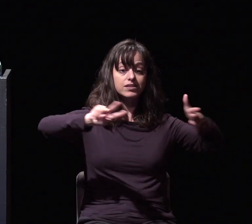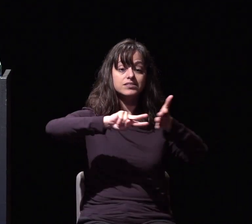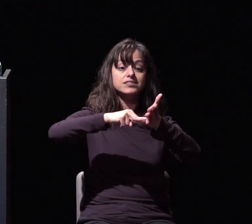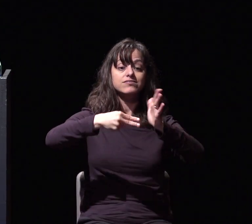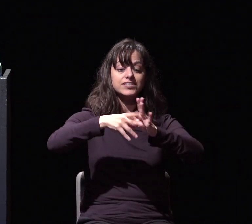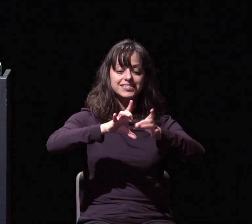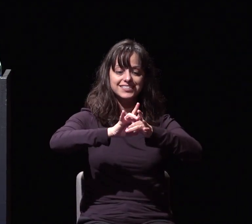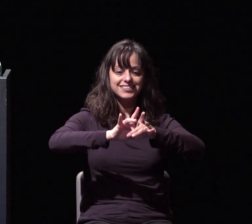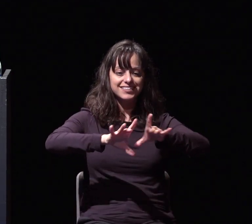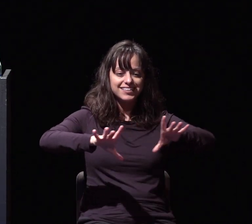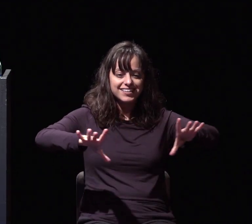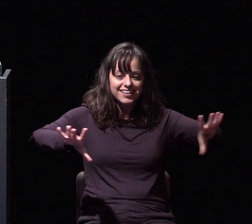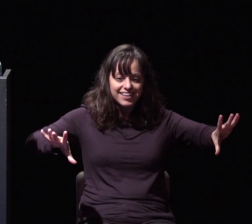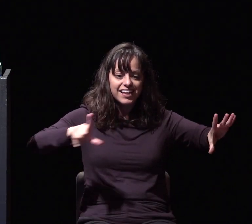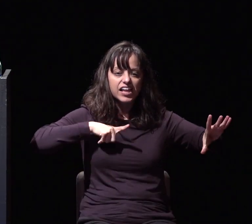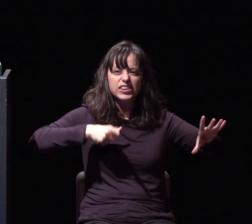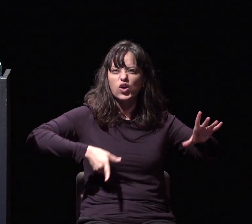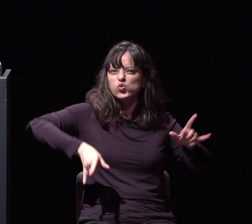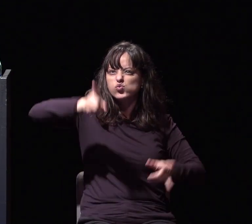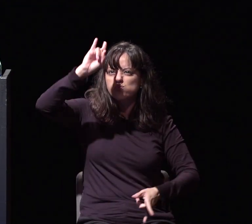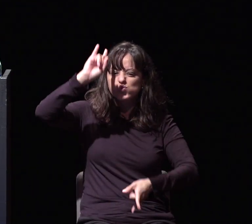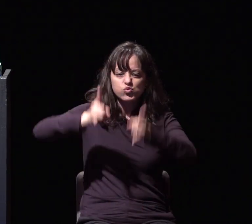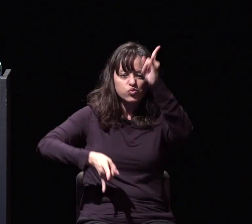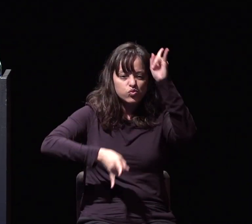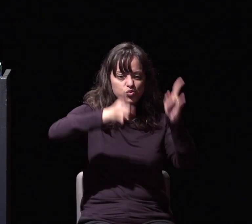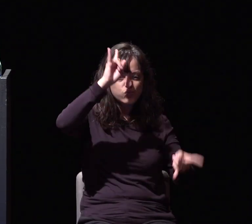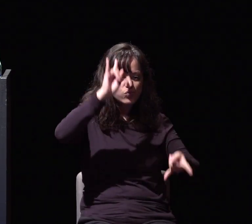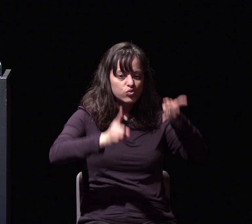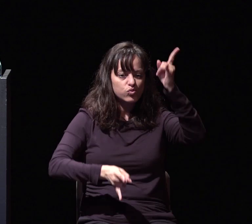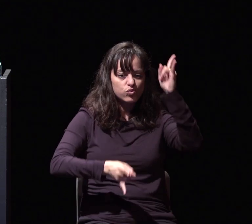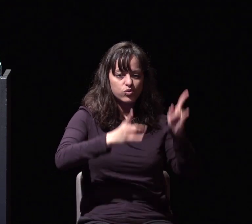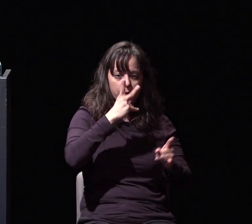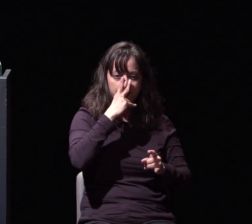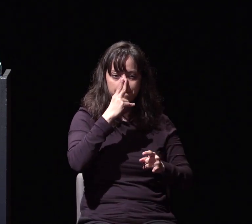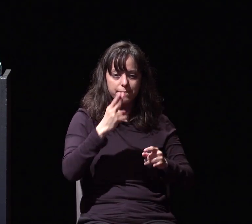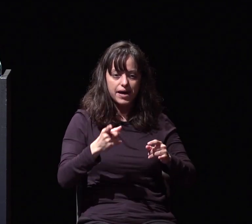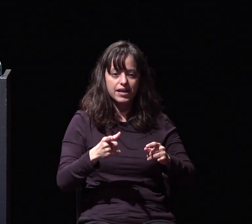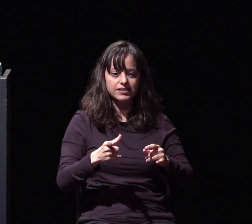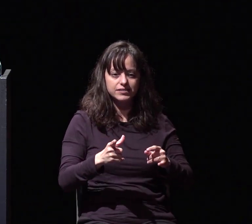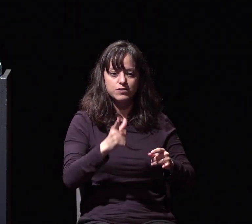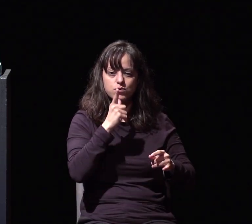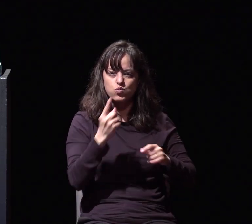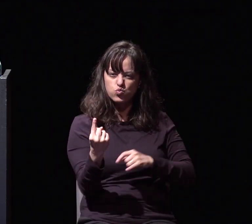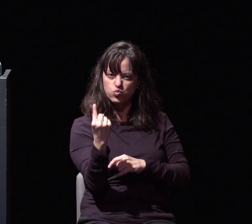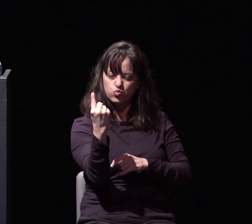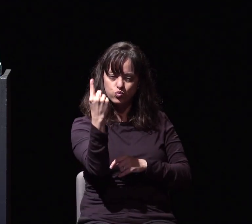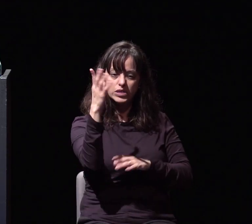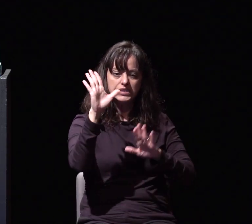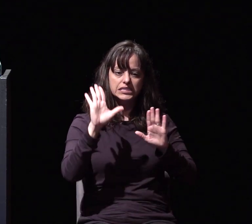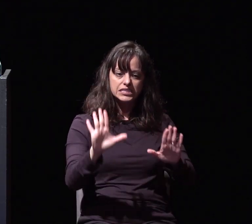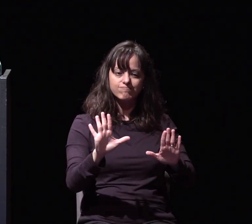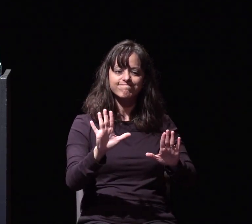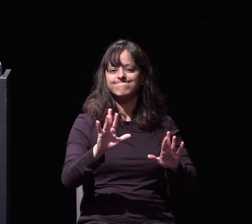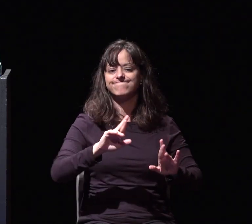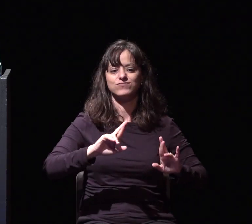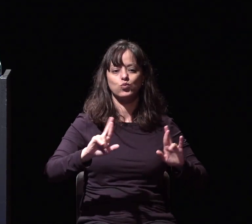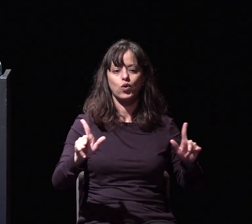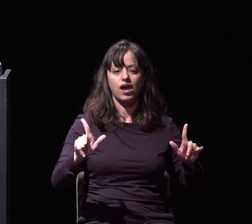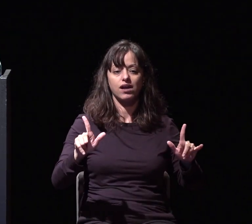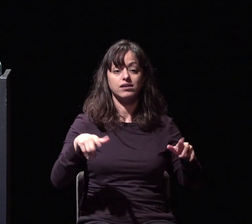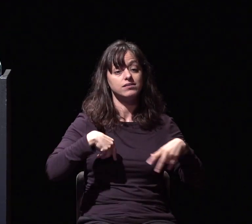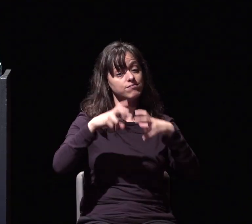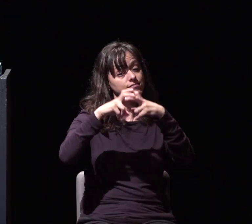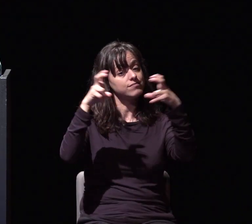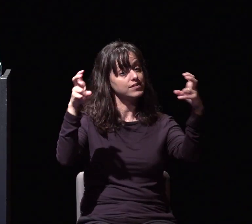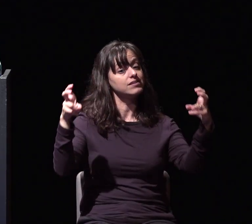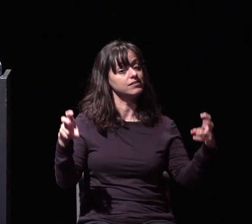símbolo fálico dos arranha-céus que o circundam, a história patriarcal do poder de São Paulo. O vão do